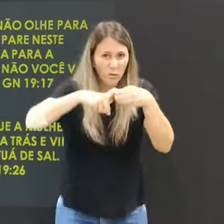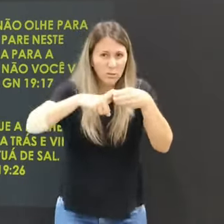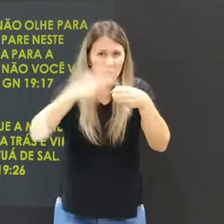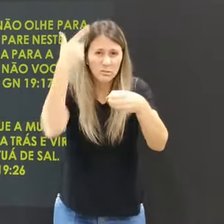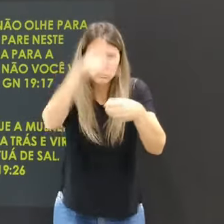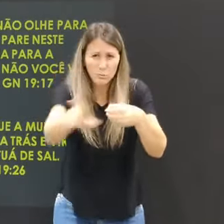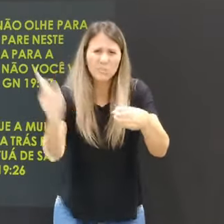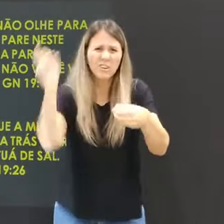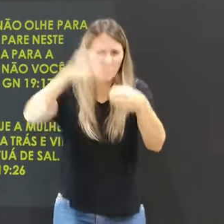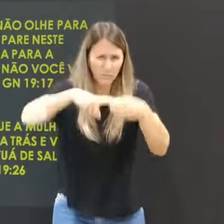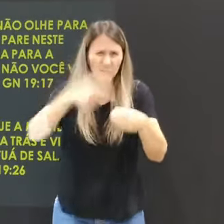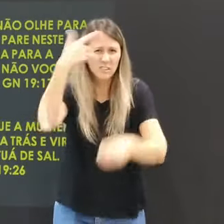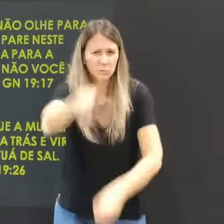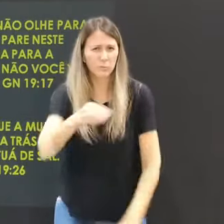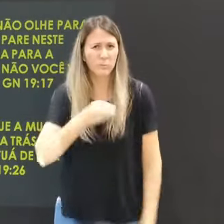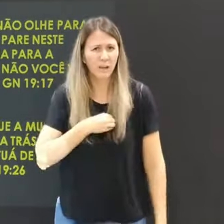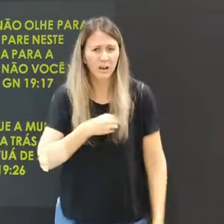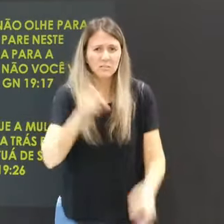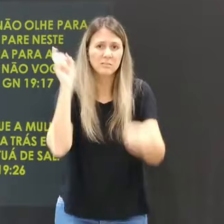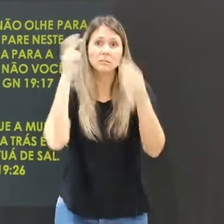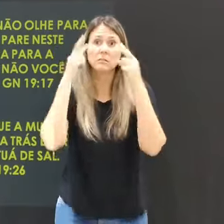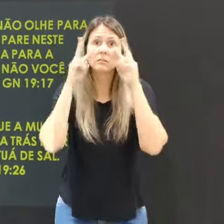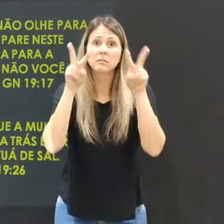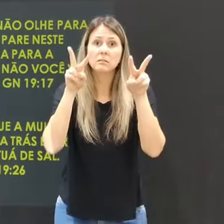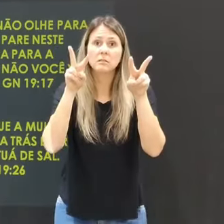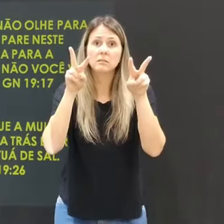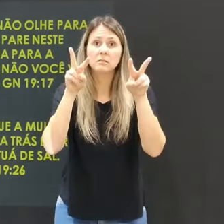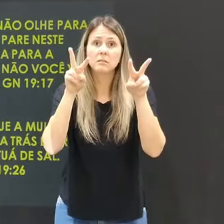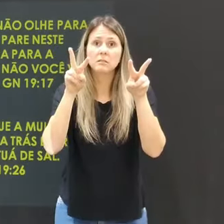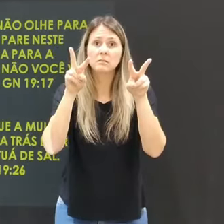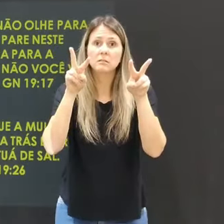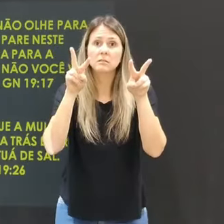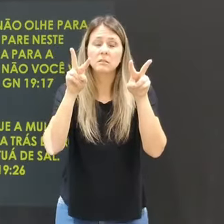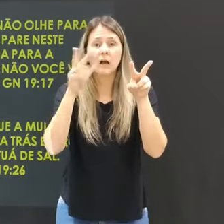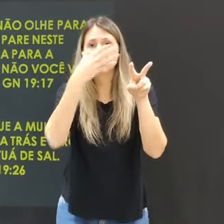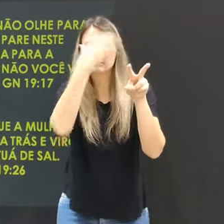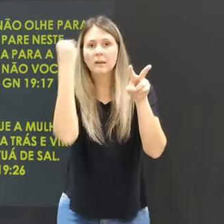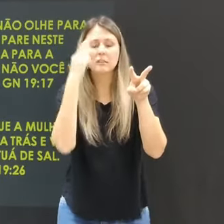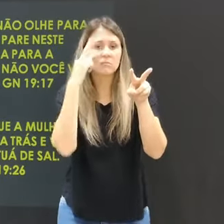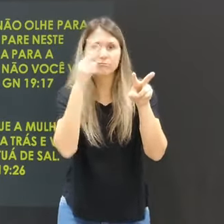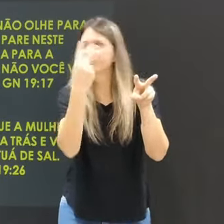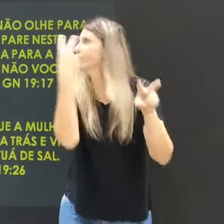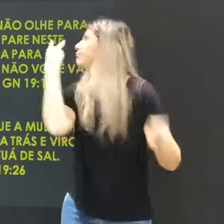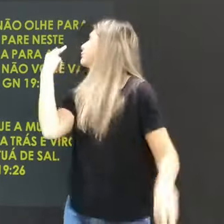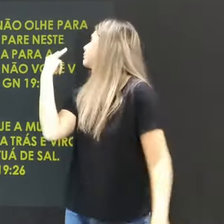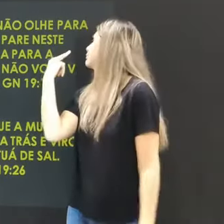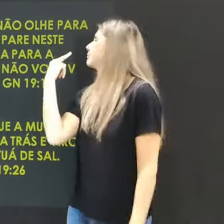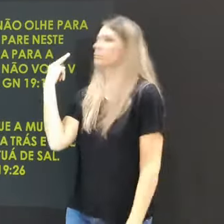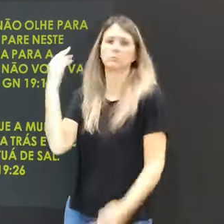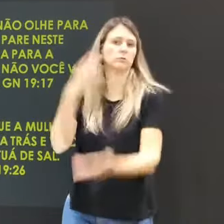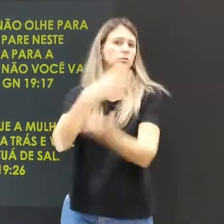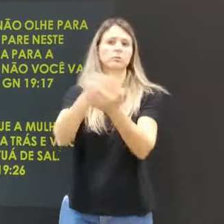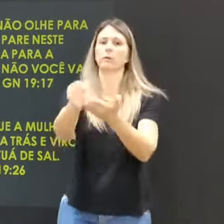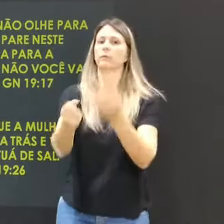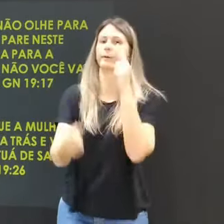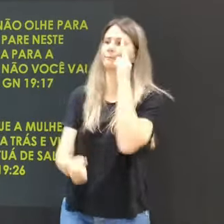você não pode voltar. Você vai voltar a pecar novamente? Não, não volte a pecar. Esquece, não olhe para trás. Já foi,